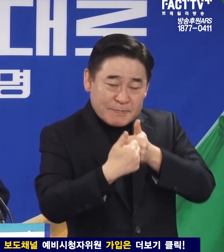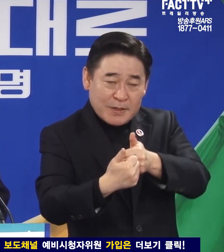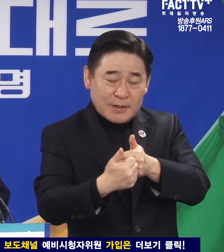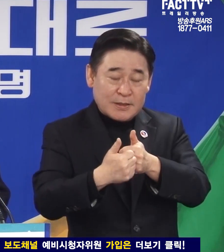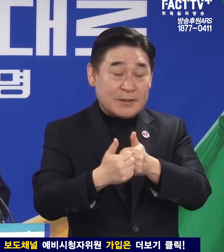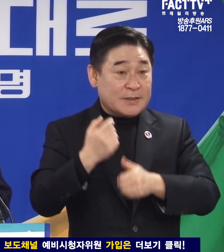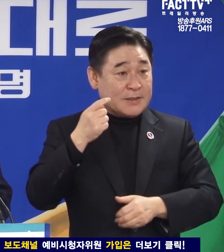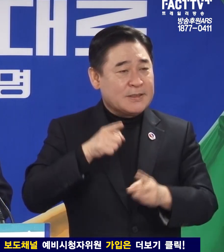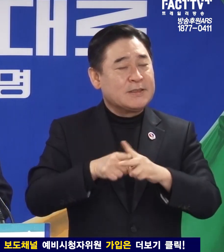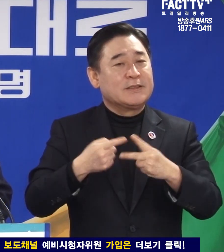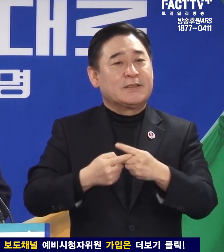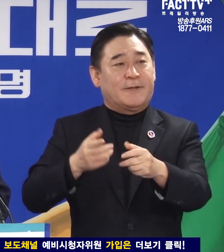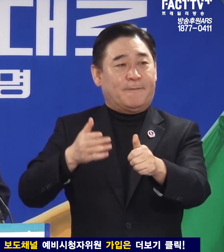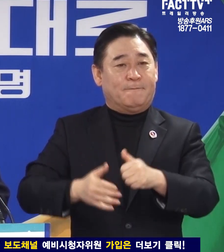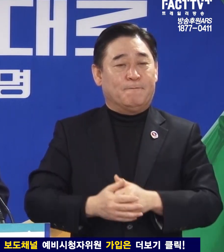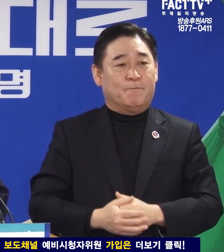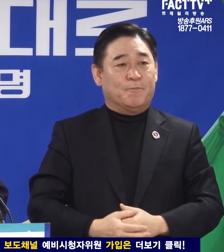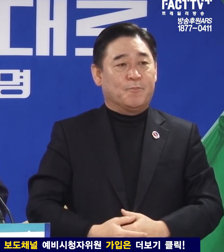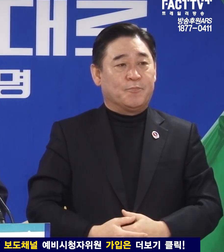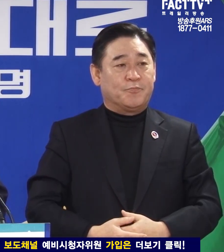이런 개념으로 이해하시면 되겠습니다.